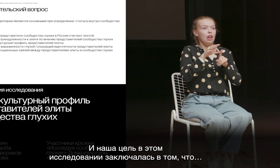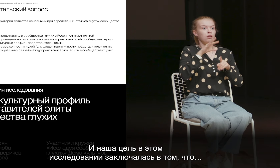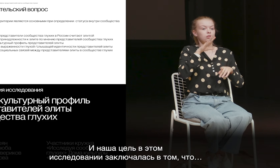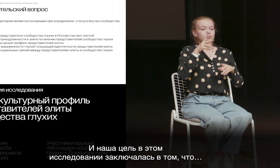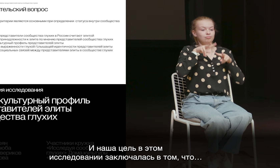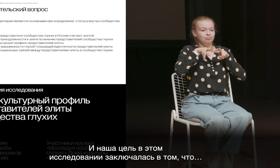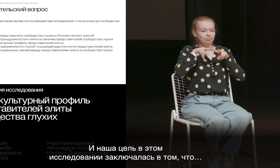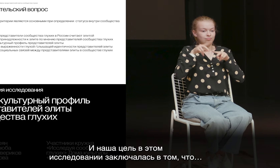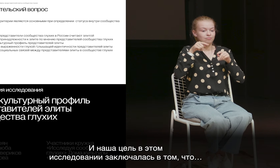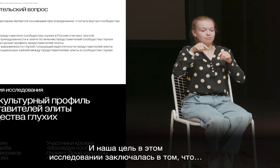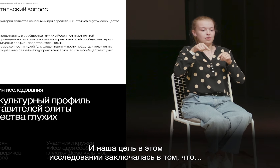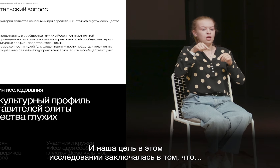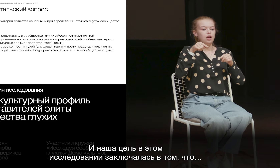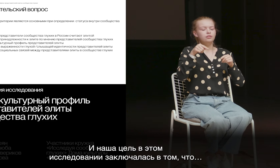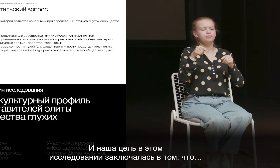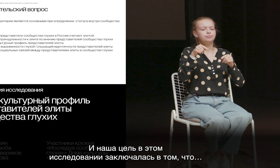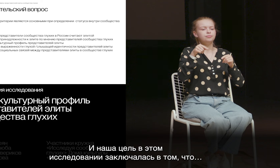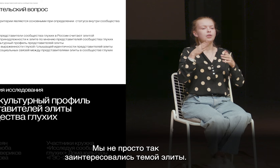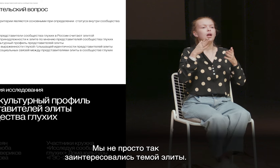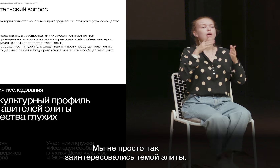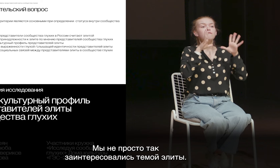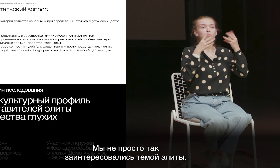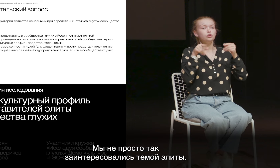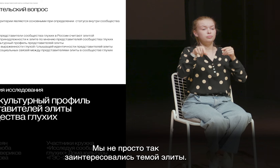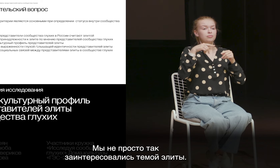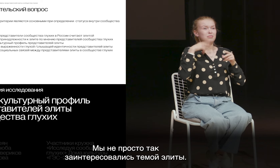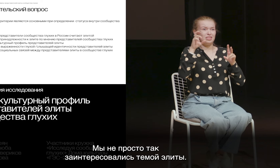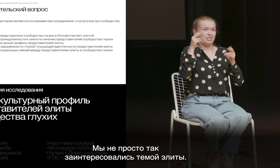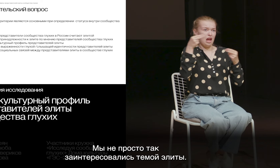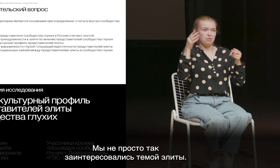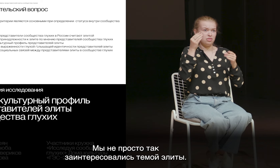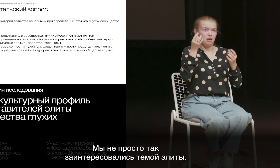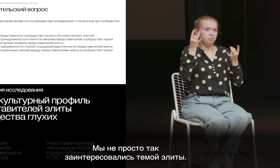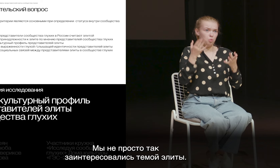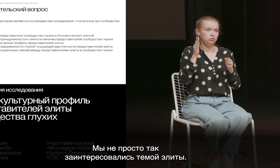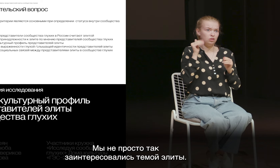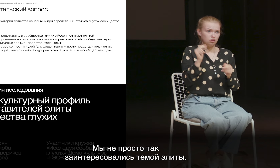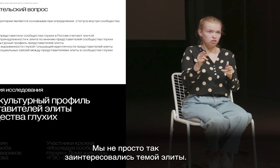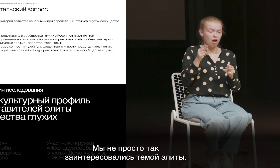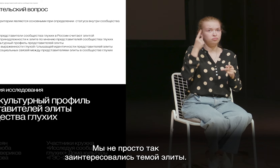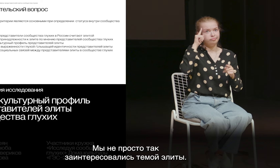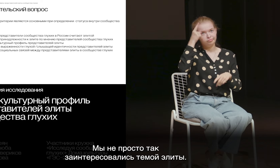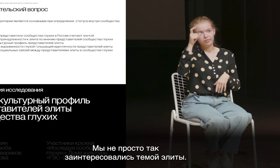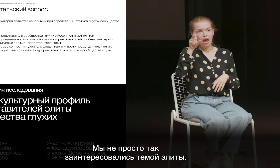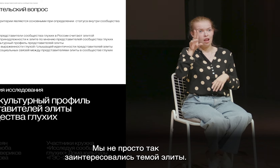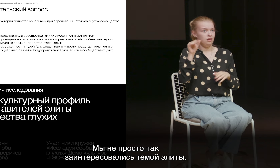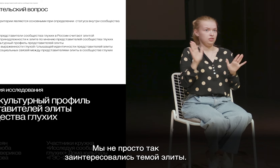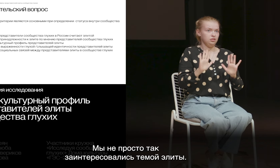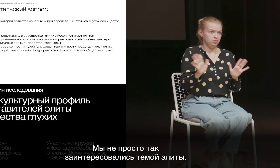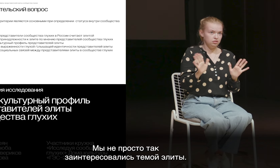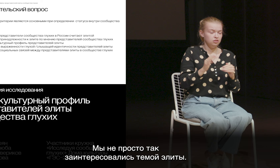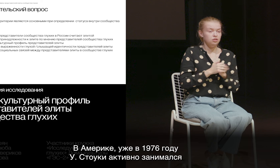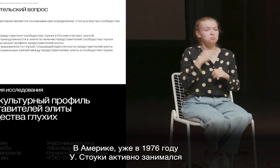И наша цель в этом исследовании заключалась в том, что… Ну, это мы не просто так выбрали эту